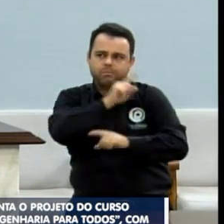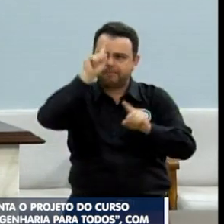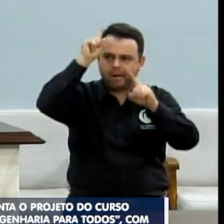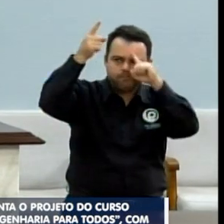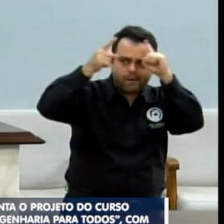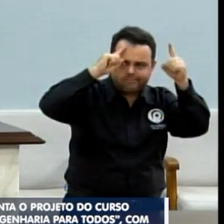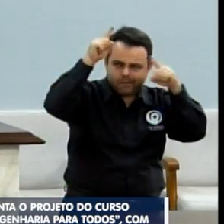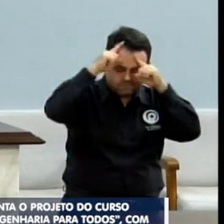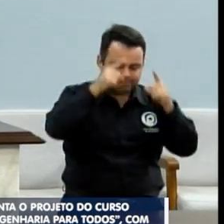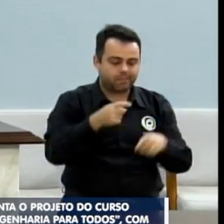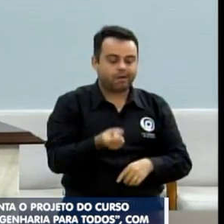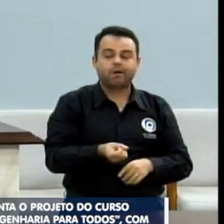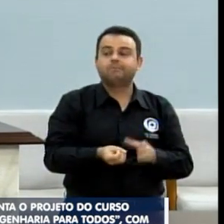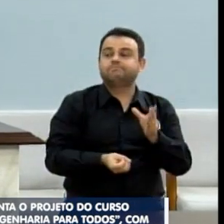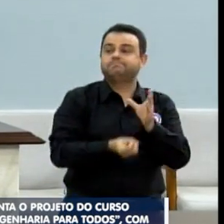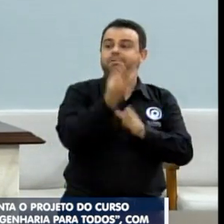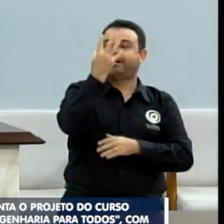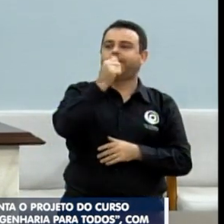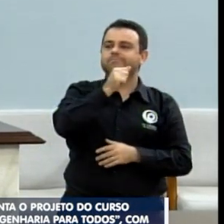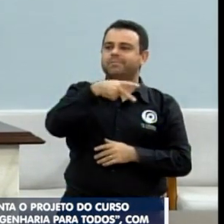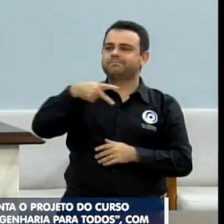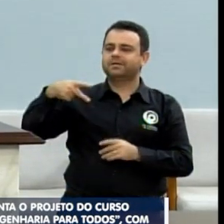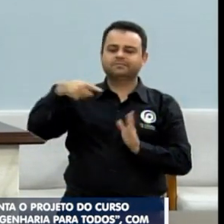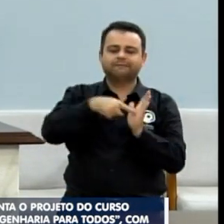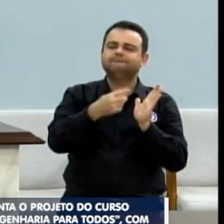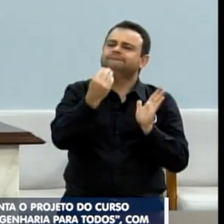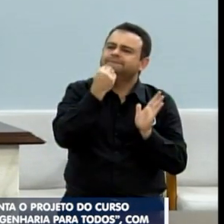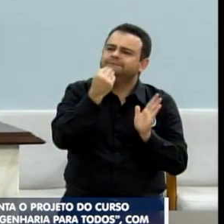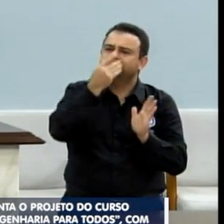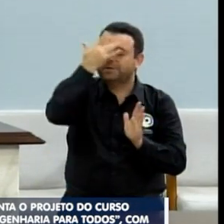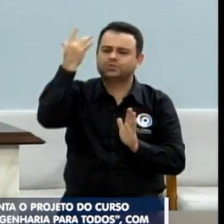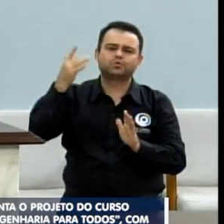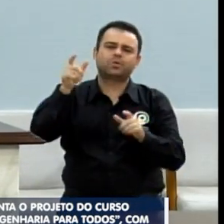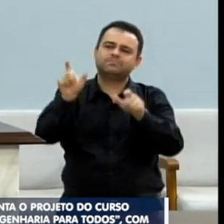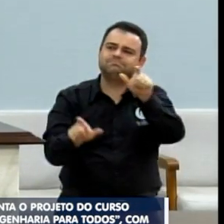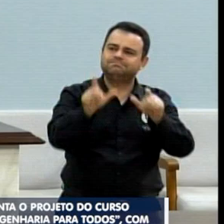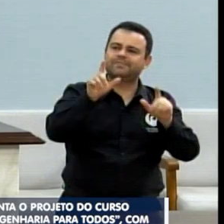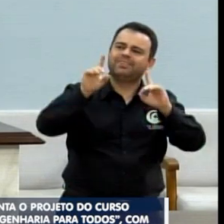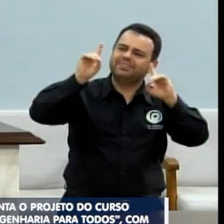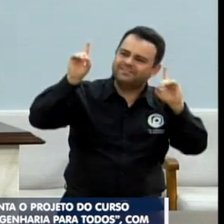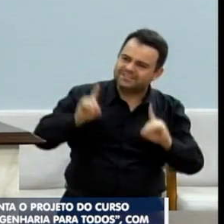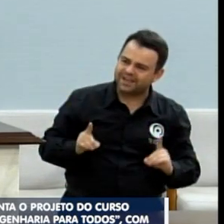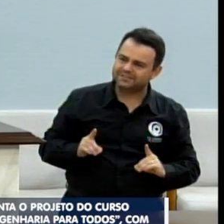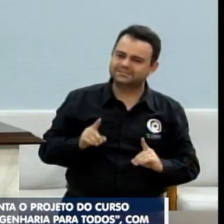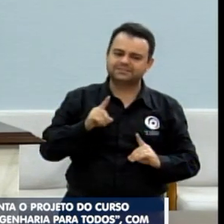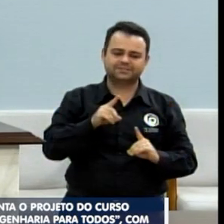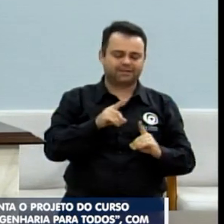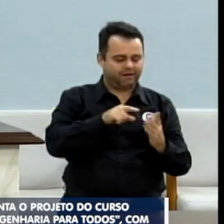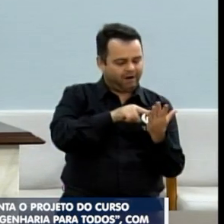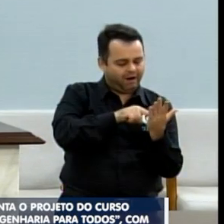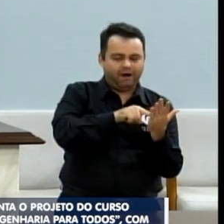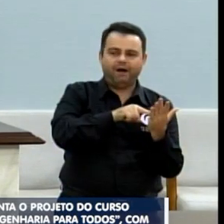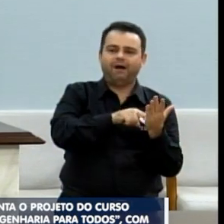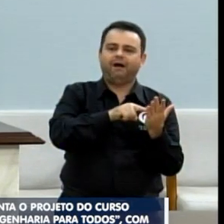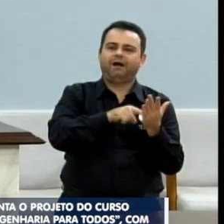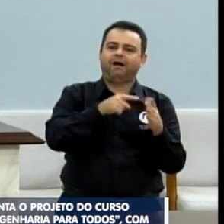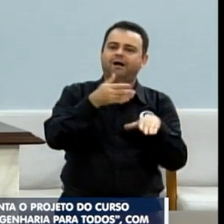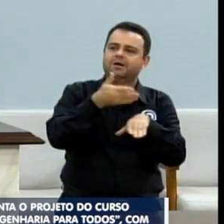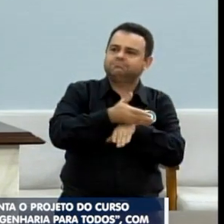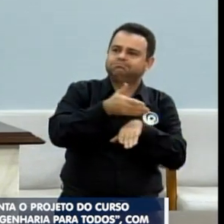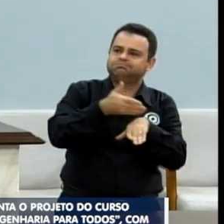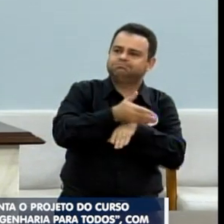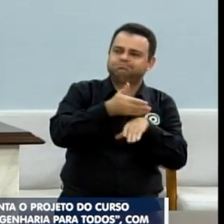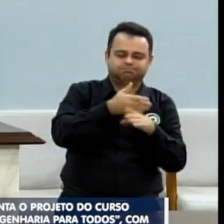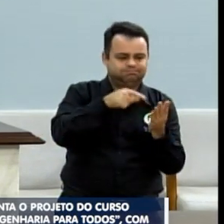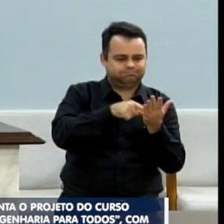pessoas com deficiência no âmbito da engenharia civil, através da colaboração de professores e